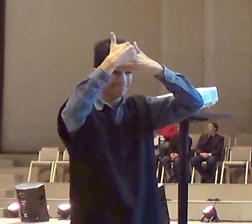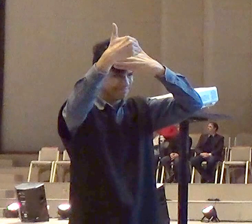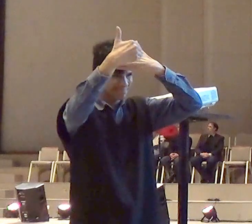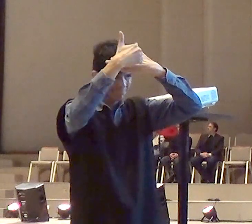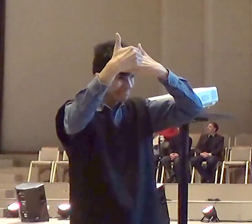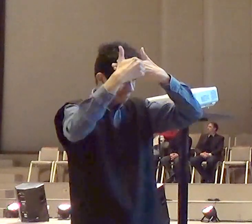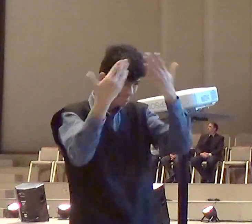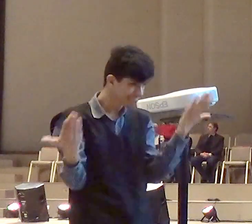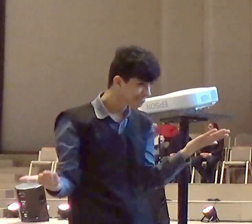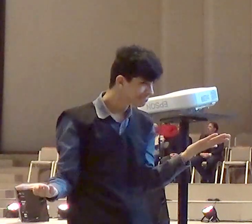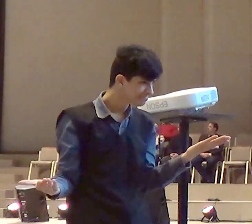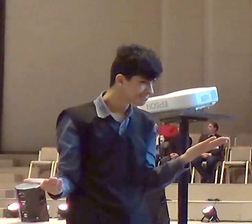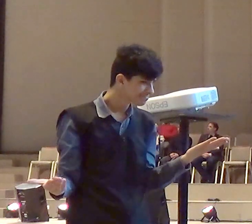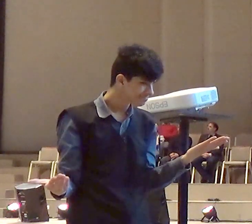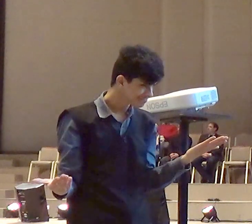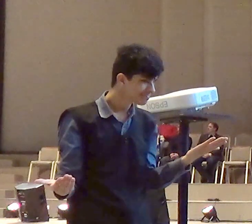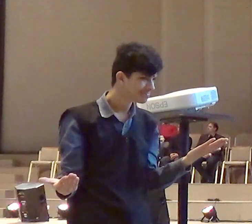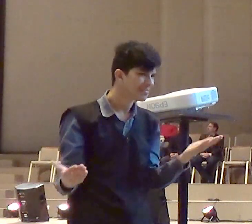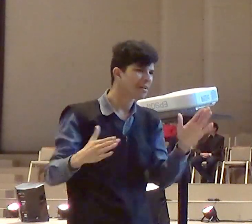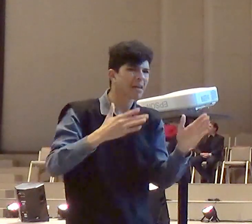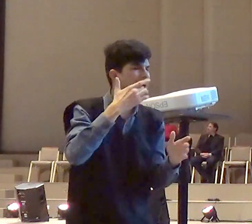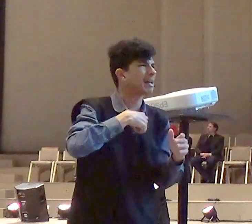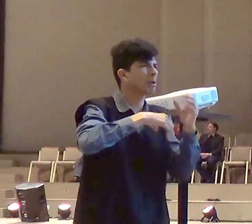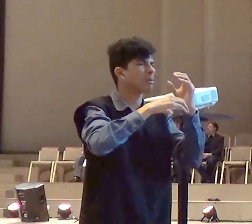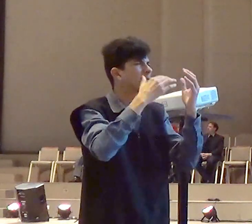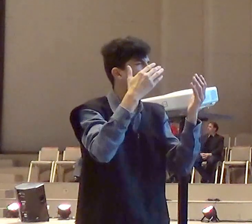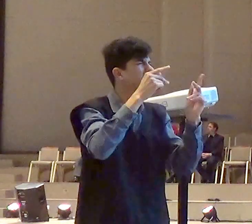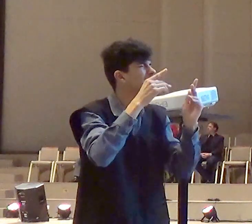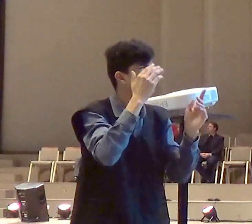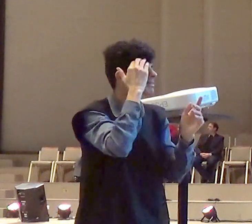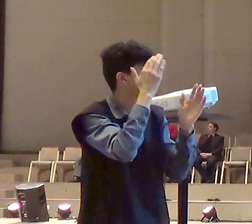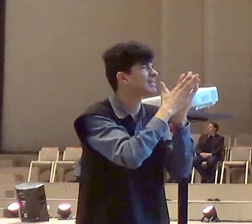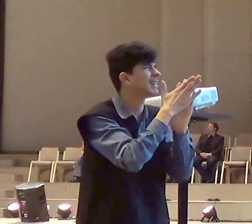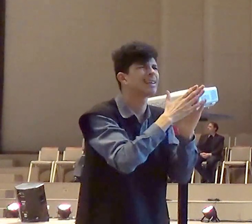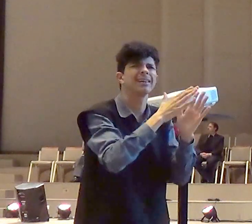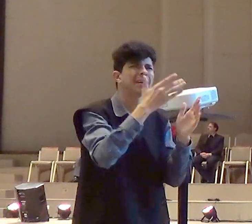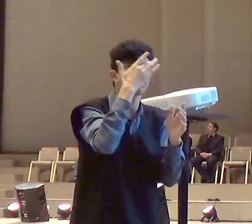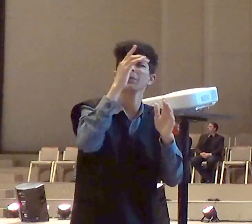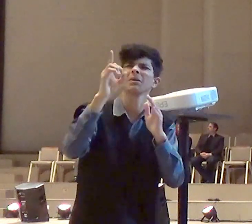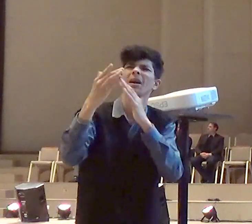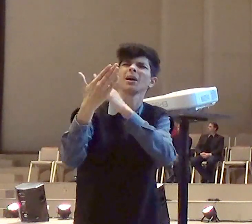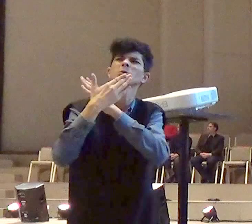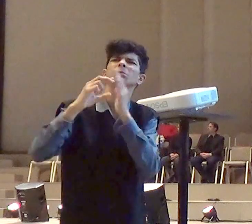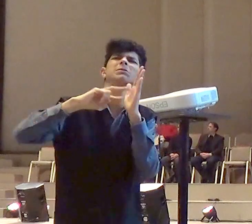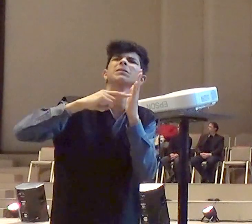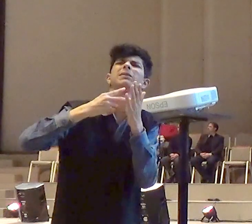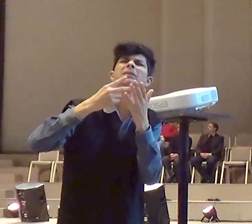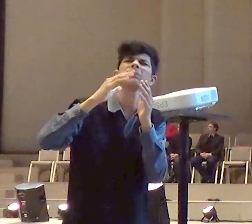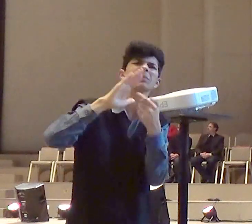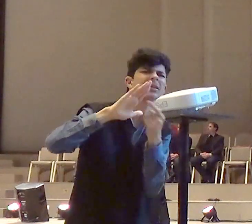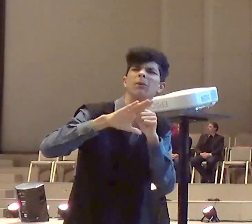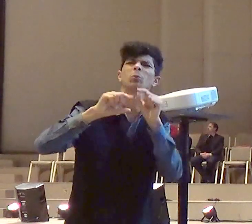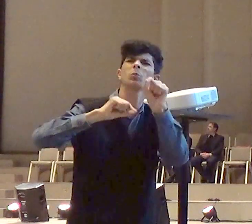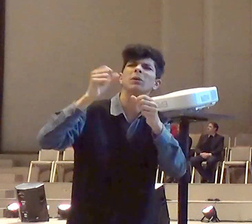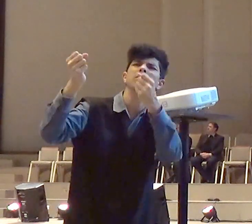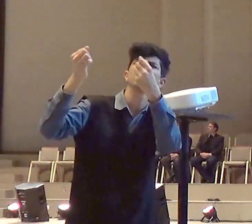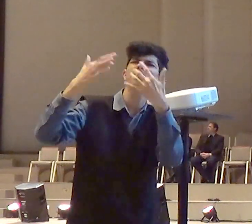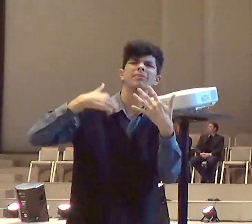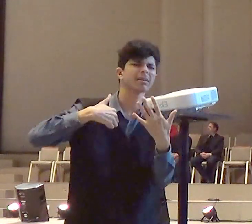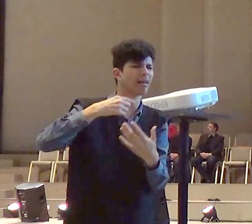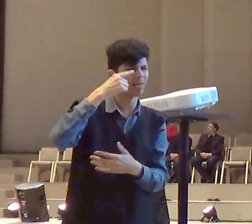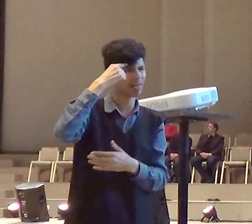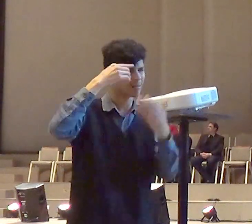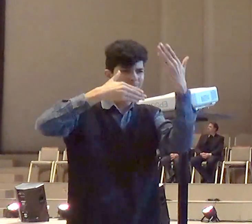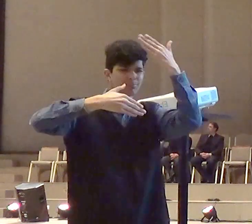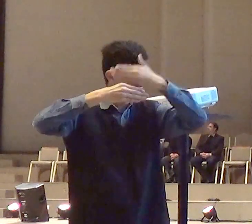E se a gente pedir para alguém dizer para a gente a gente também não vai entender porque continua lacrado E se a gente